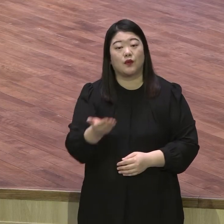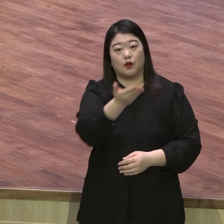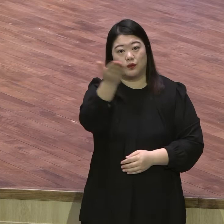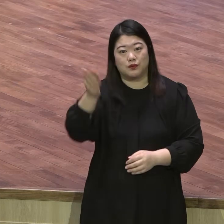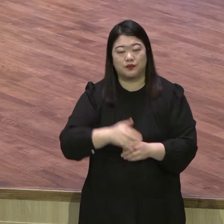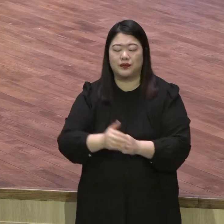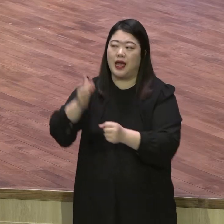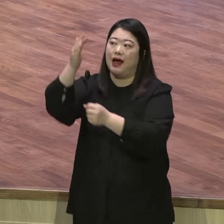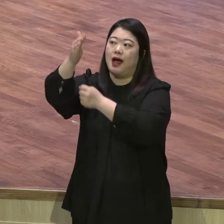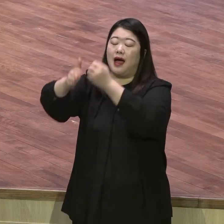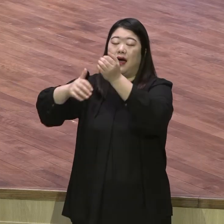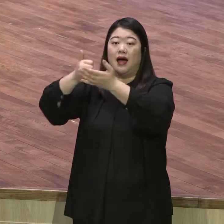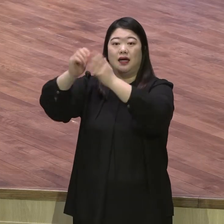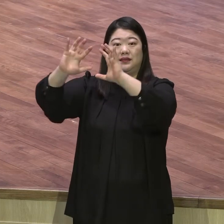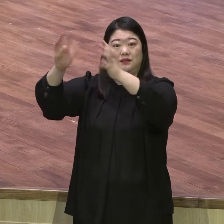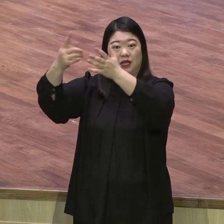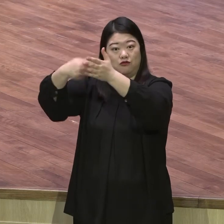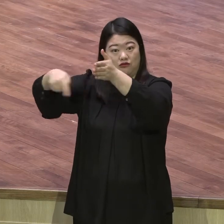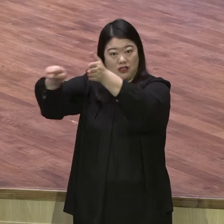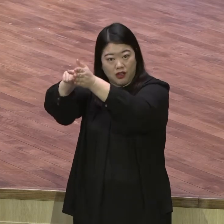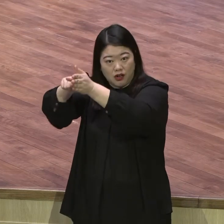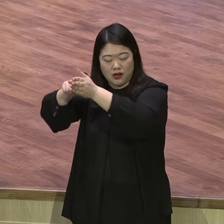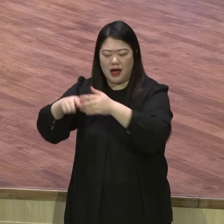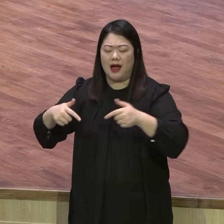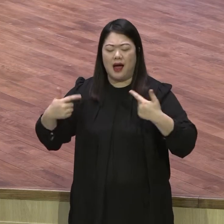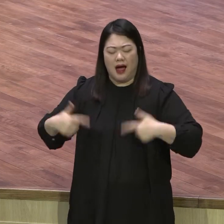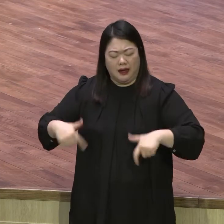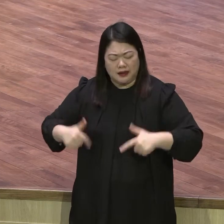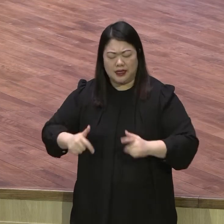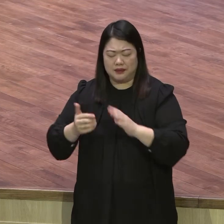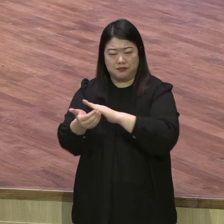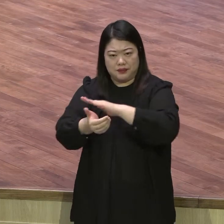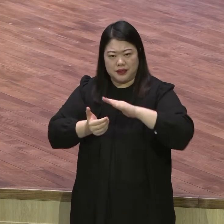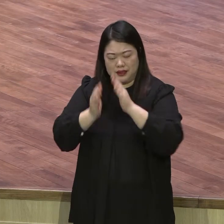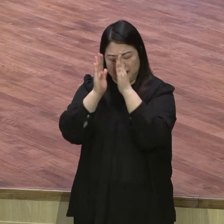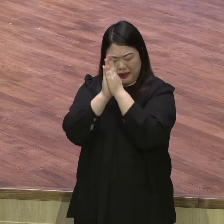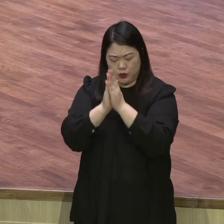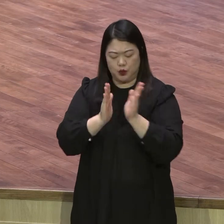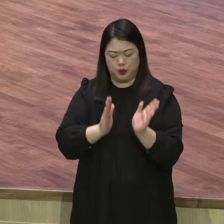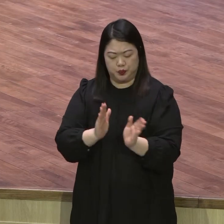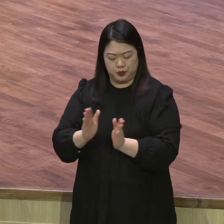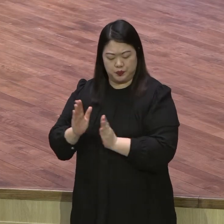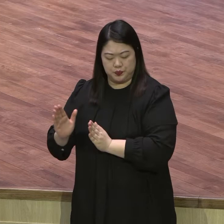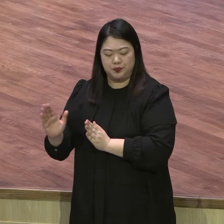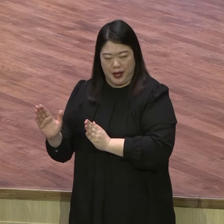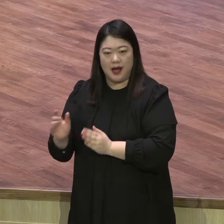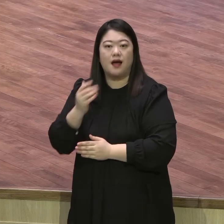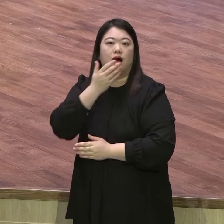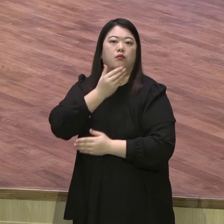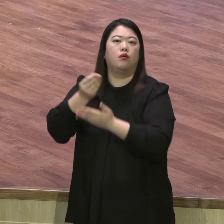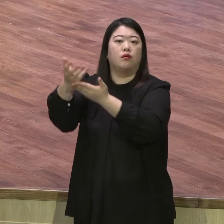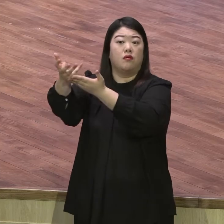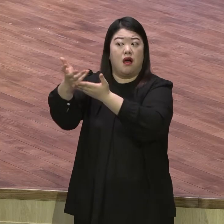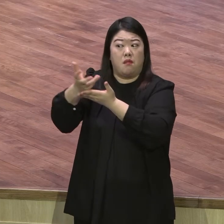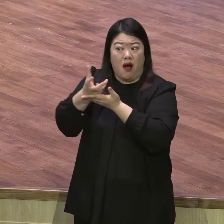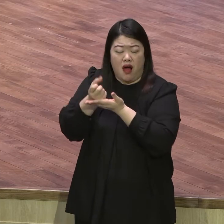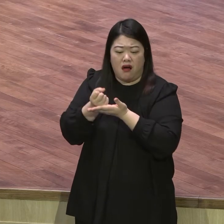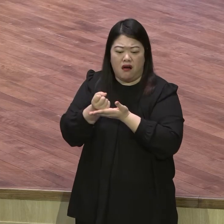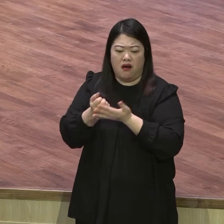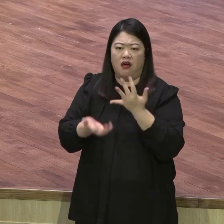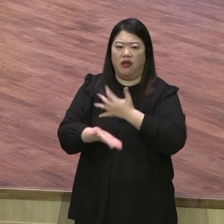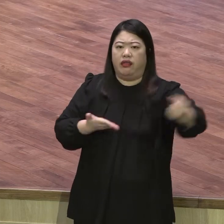위해서 늘 여러분 하나님 앞에 기도하시고 하나님께 주시는 이 축복을 여러분이 빼앗기지 마시기